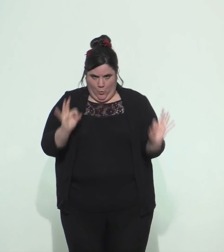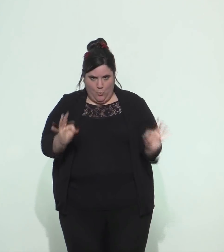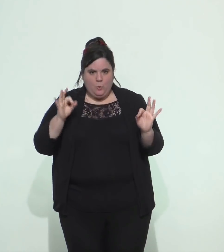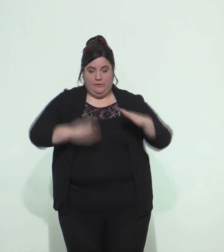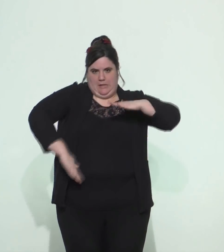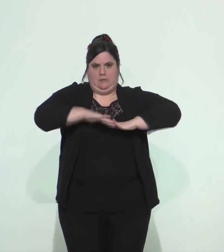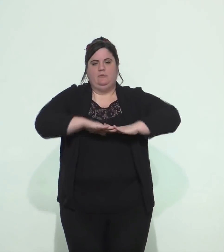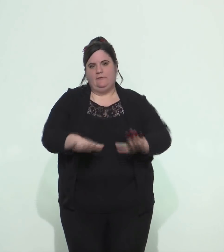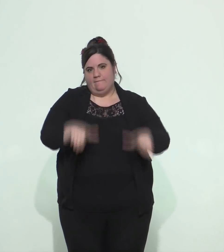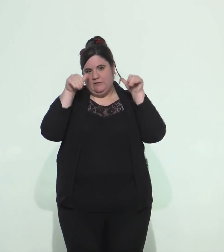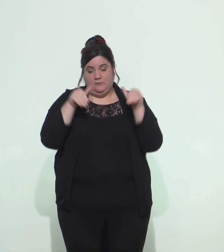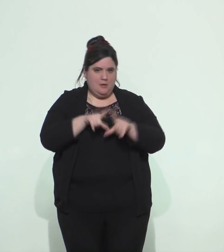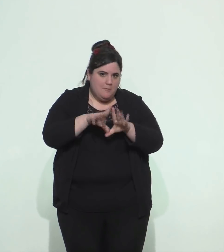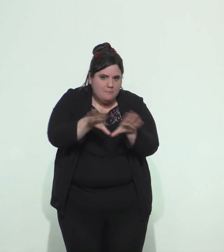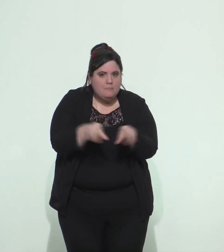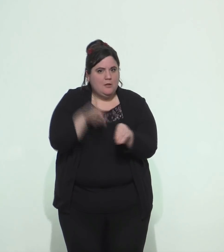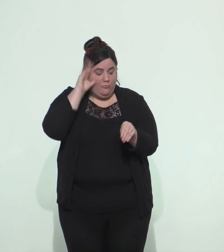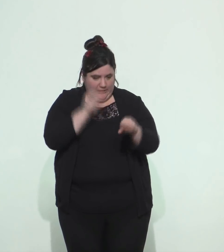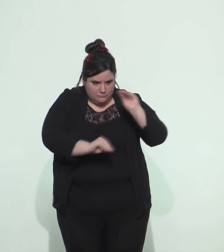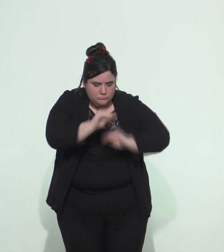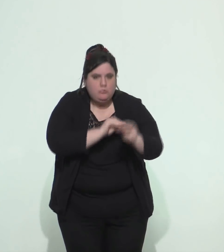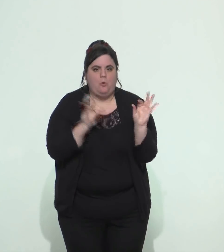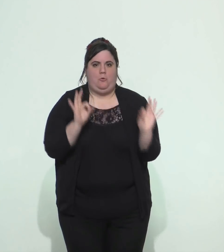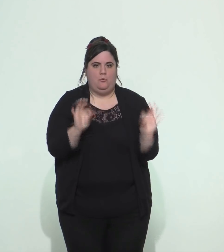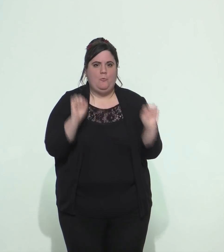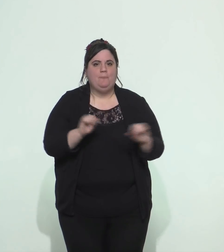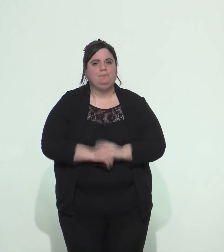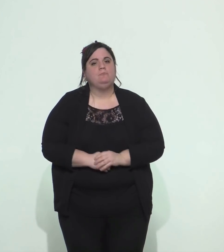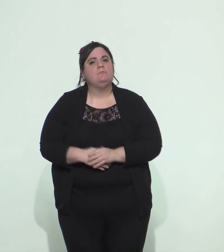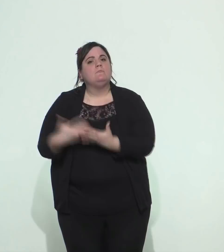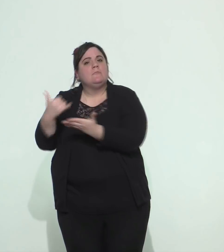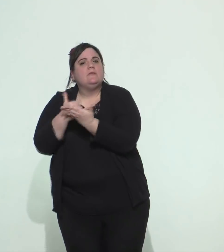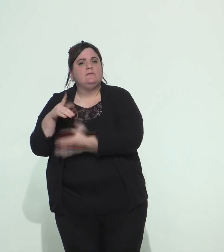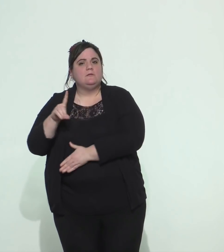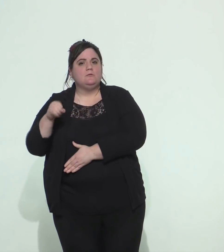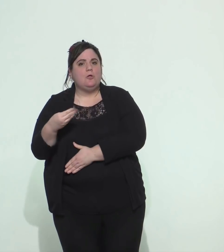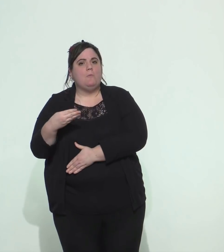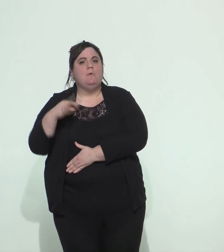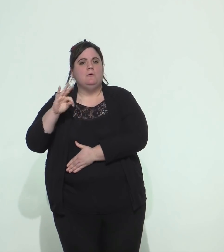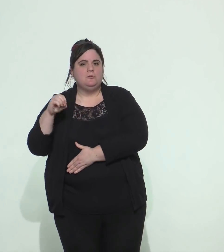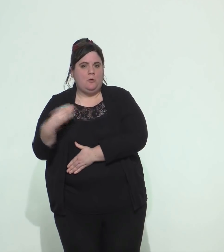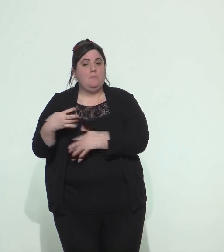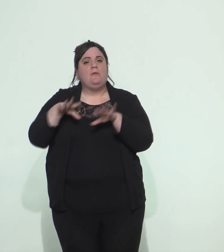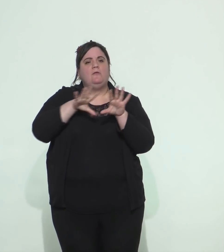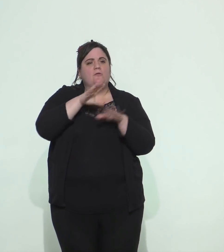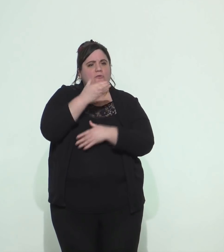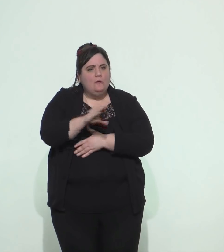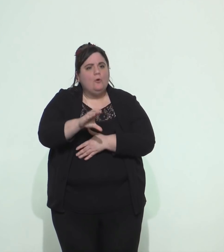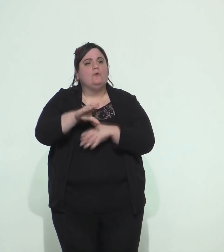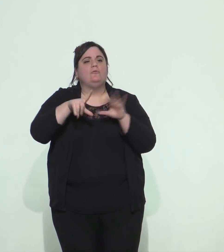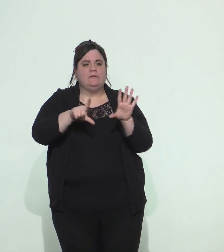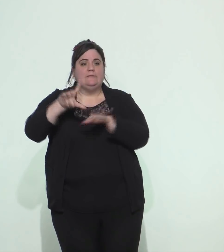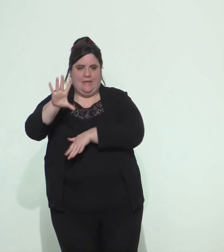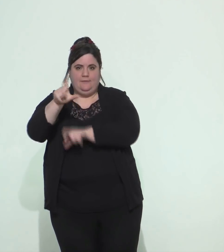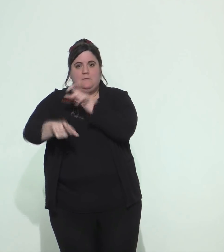humaines. Dans les Outre-mer, on relève 75 hospitalisations, dont 21 en réanimation, et on